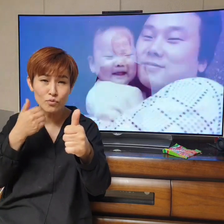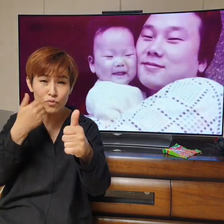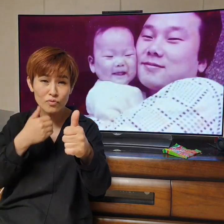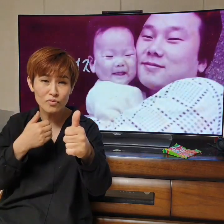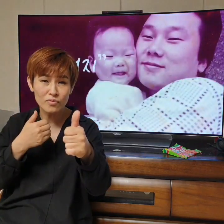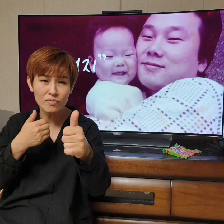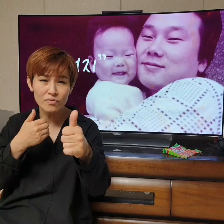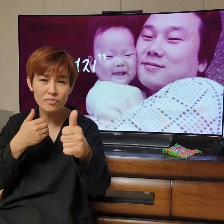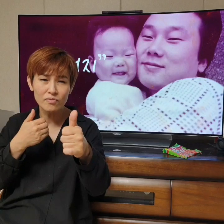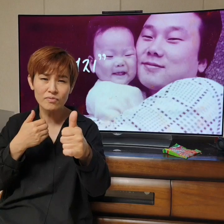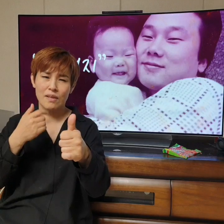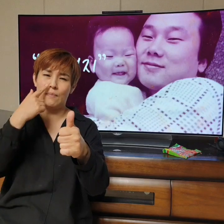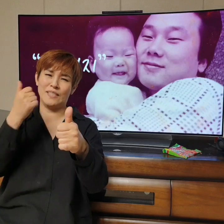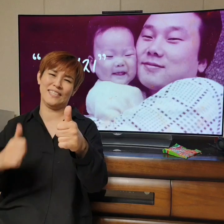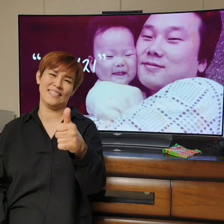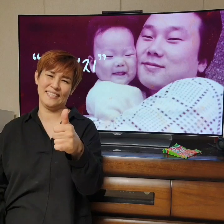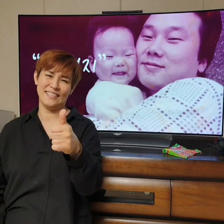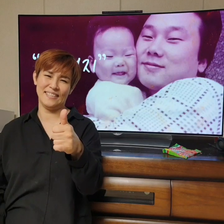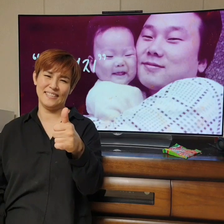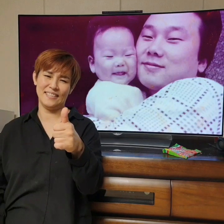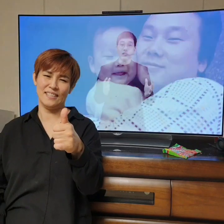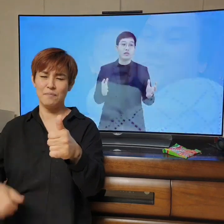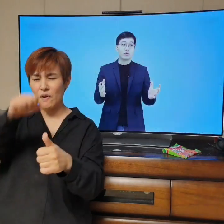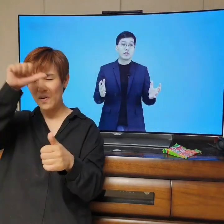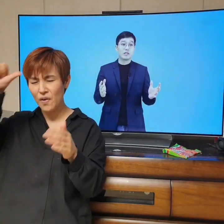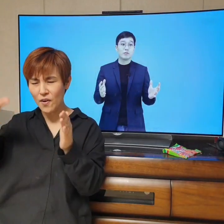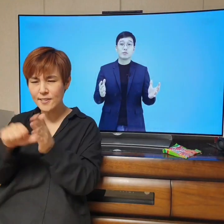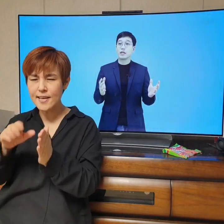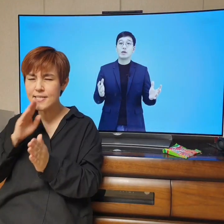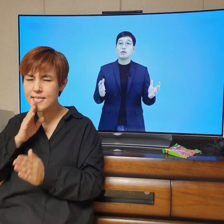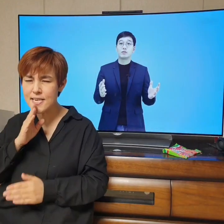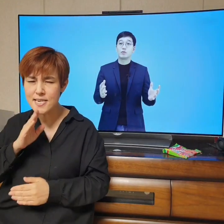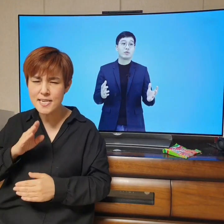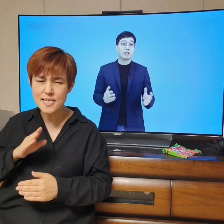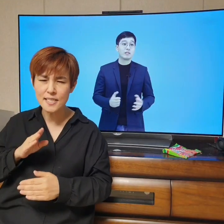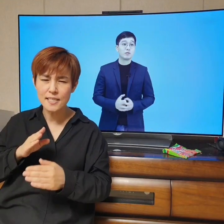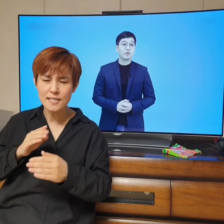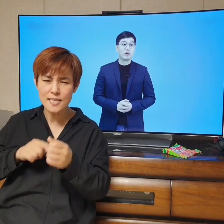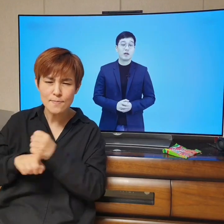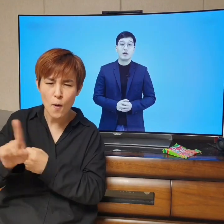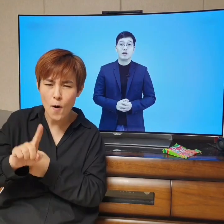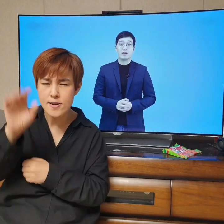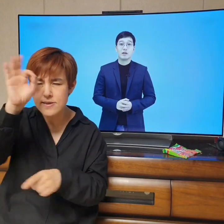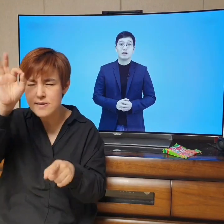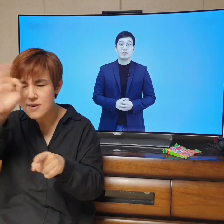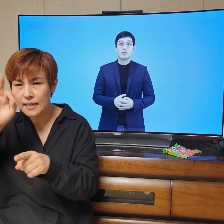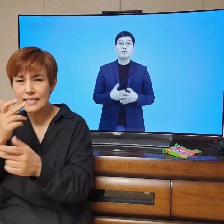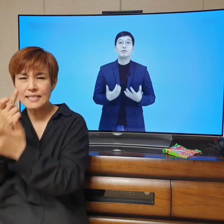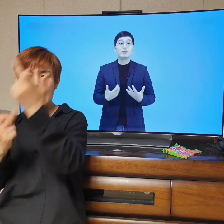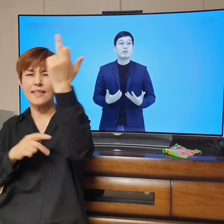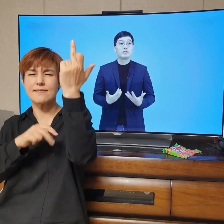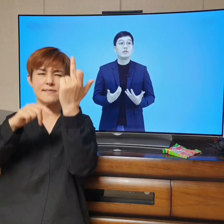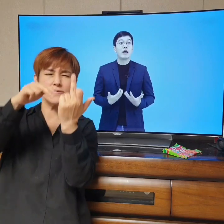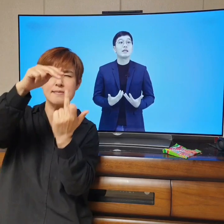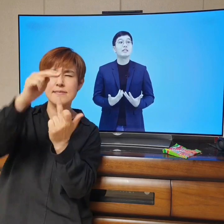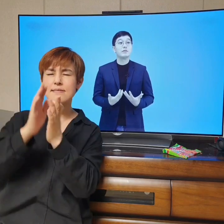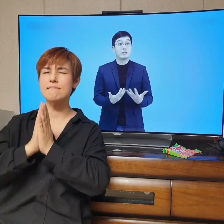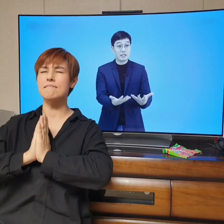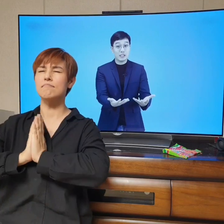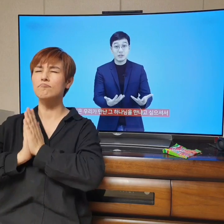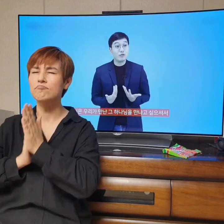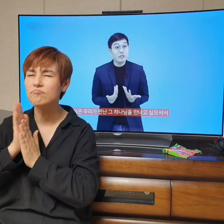누구였을까요? 저희 아버지. 평생 진리를 쫓아다니고 산에 올라가서 도 닦으시고